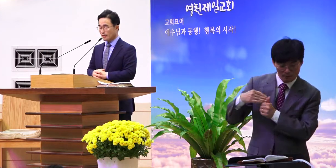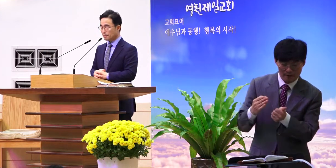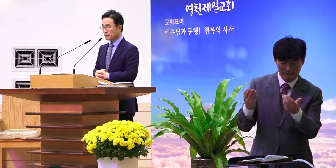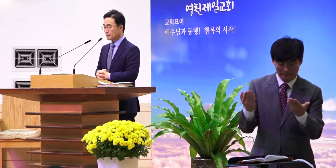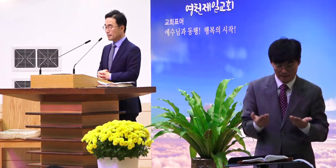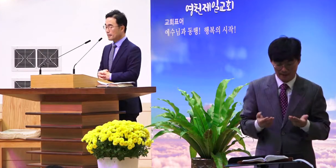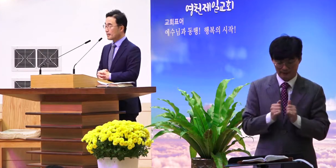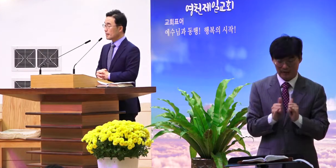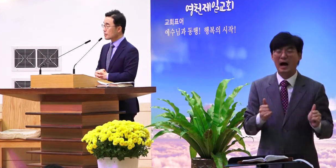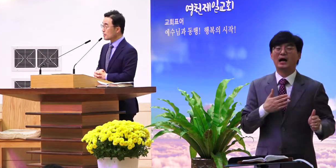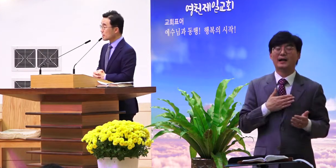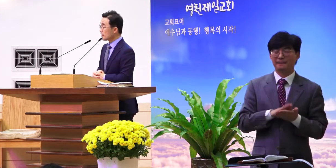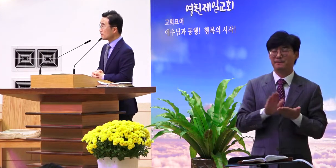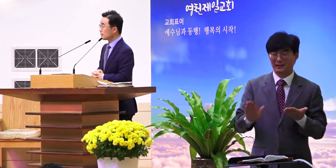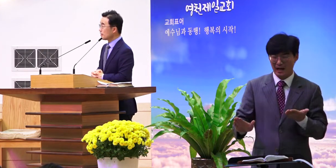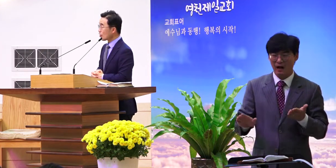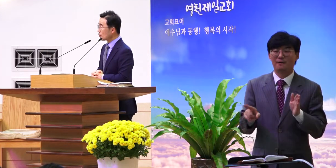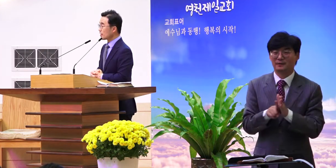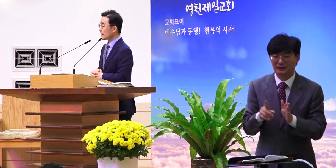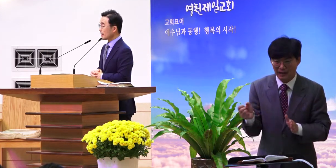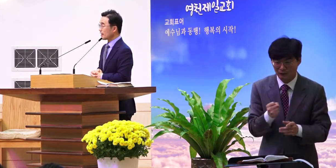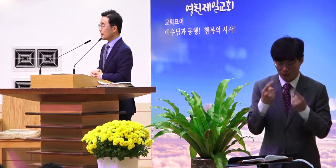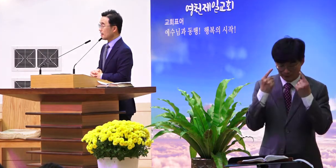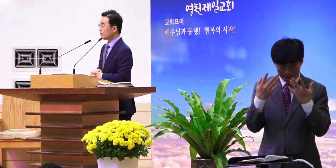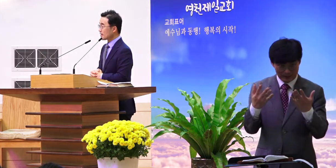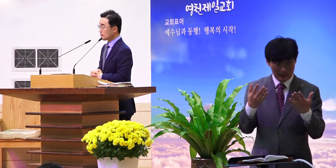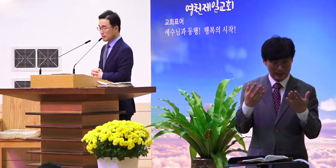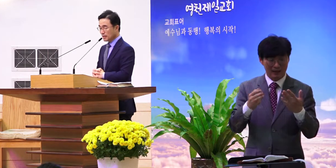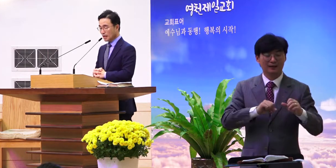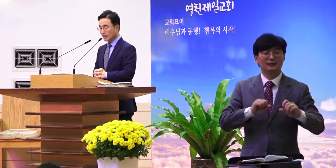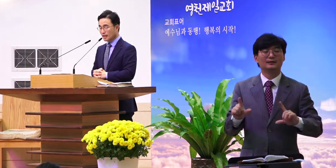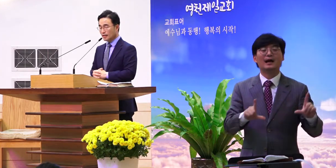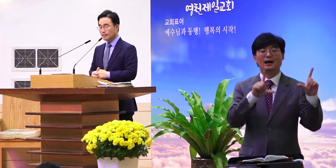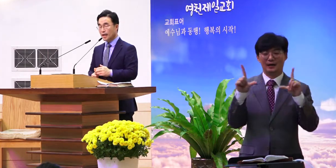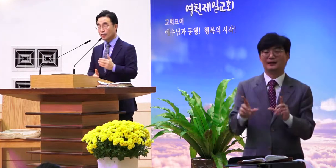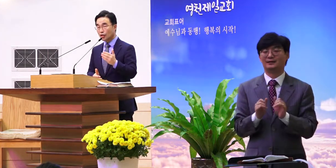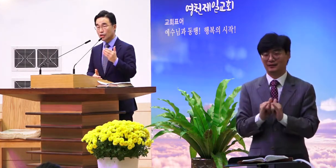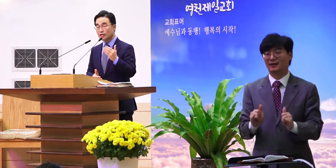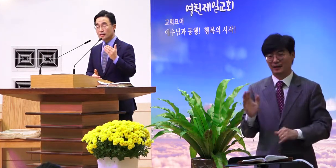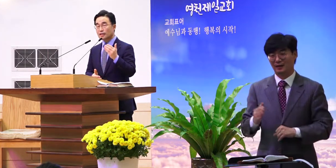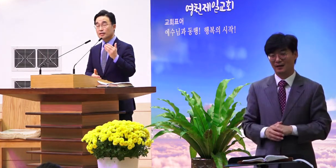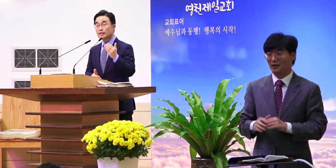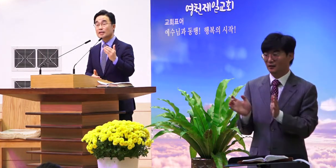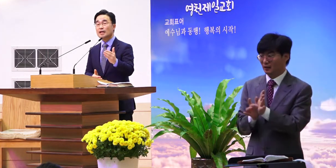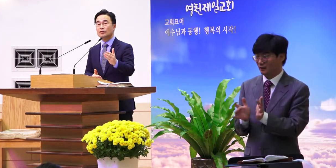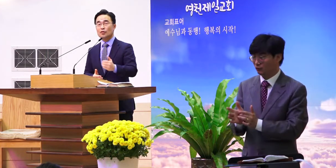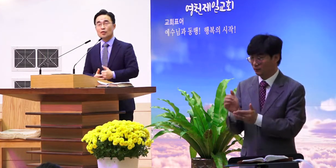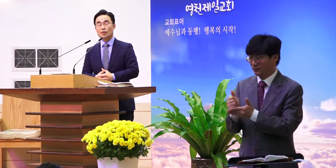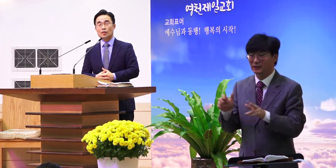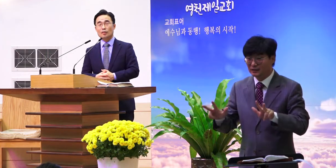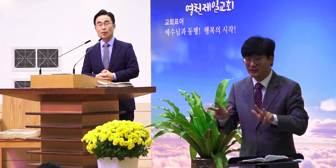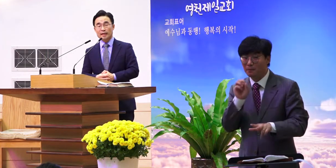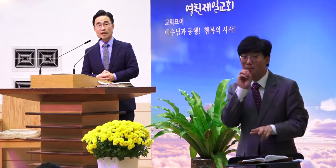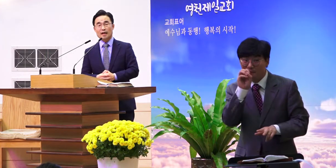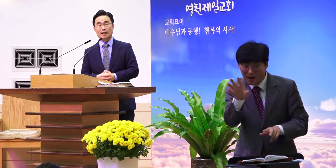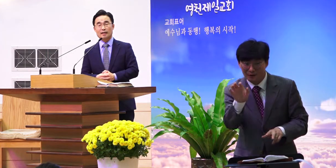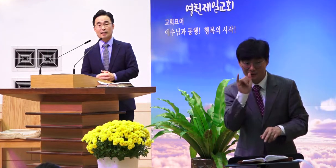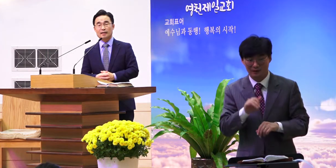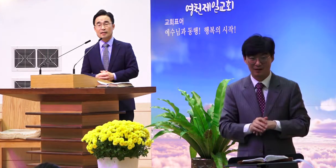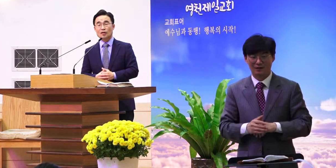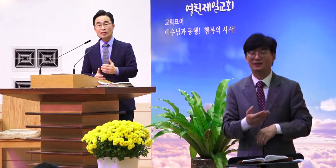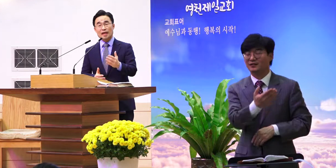아포스톨로스입니다. 예수님이 지금 여러분들에게 말씀하십니다. 내가 너를 세상으로